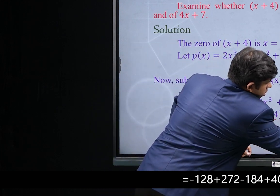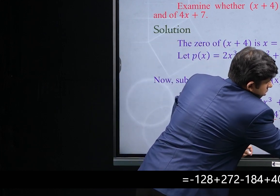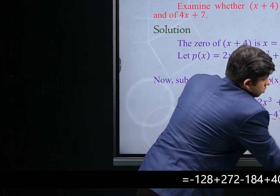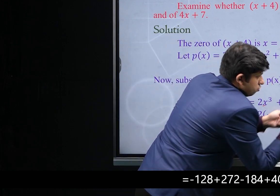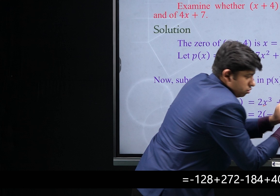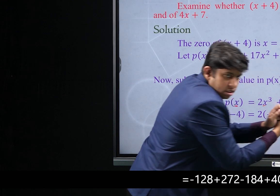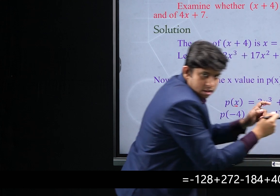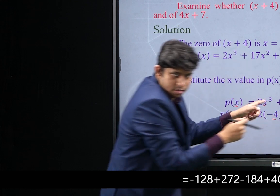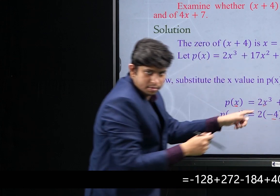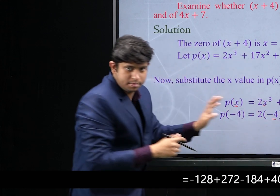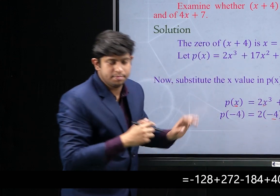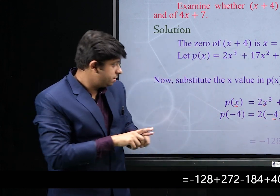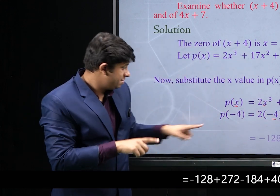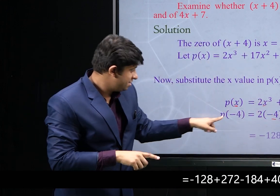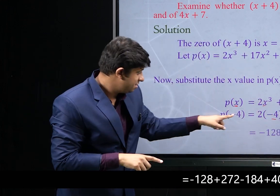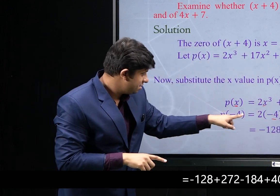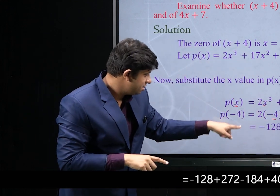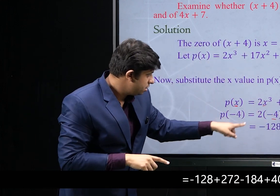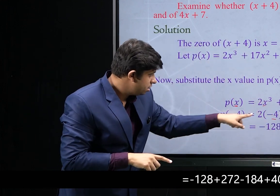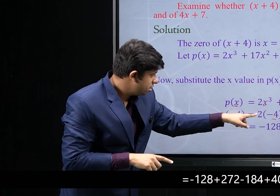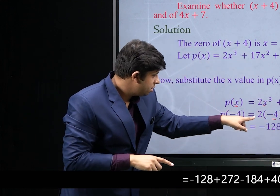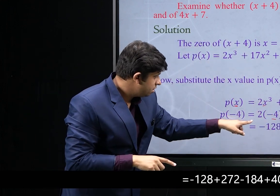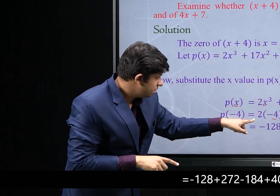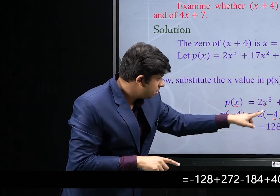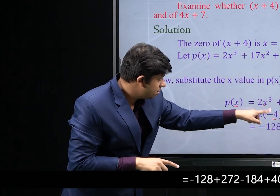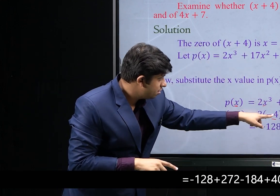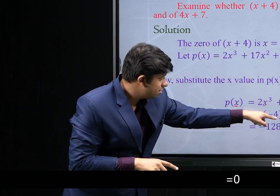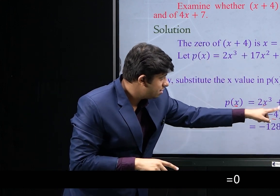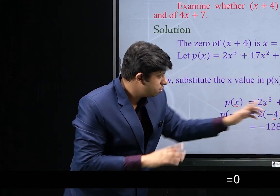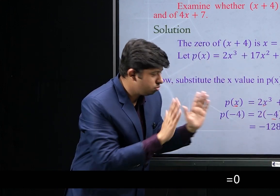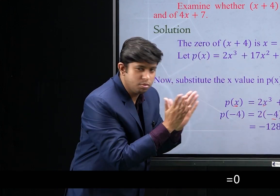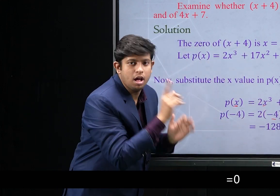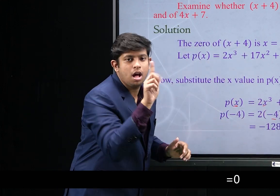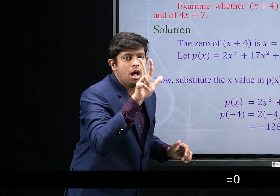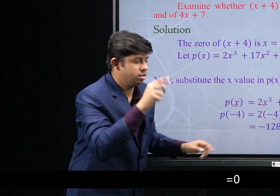-128 ప్లస్ 272 -184 ప్లస్ 40 0.